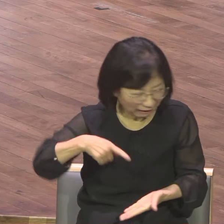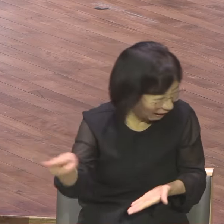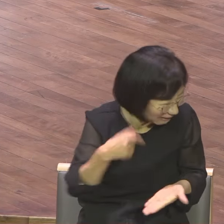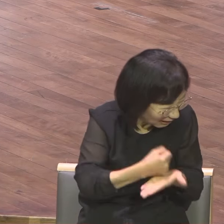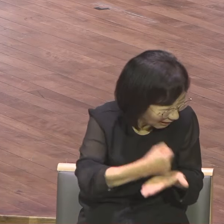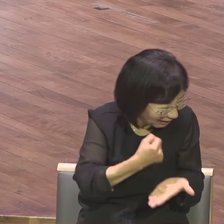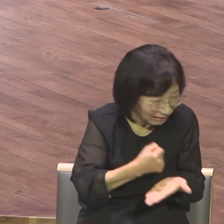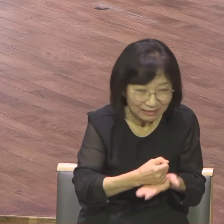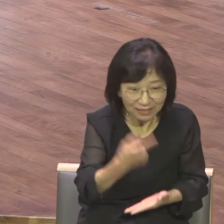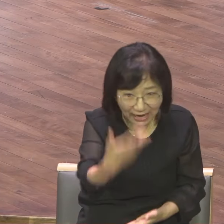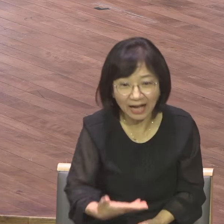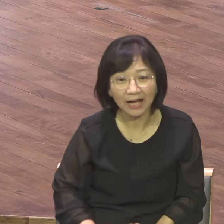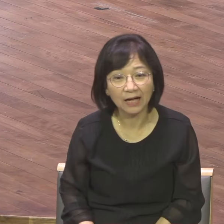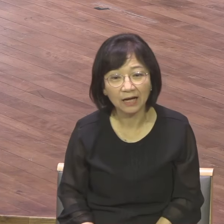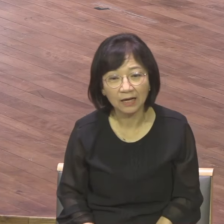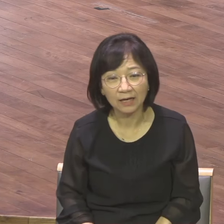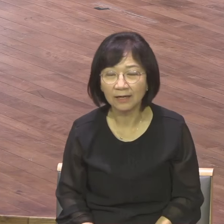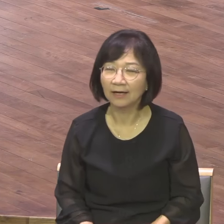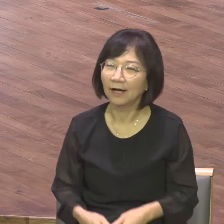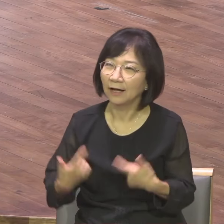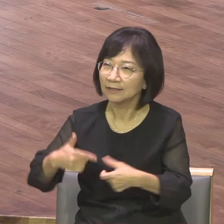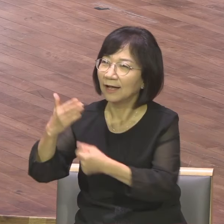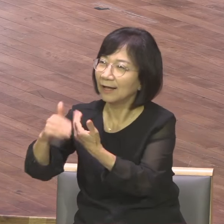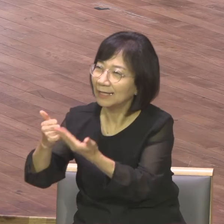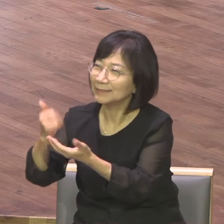이런 짓 하고 삽니까?